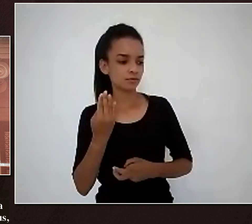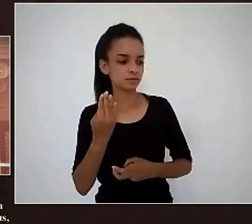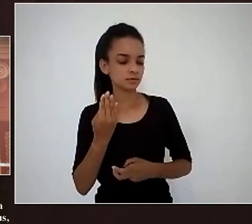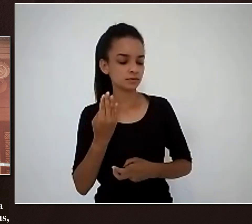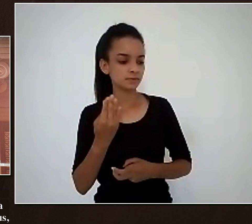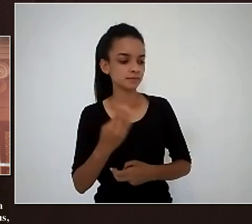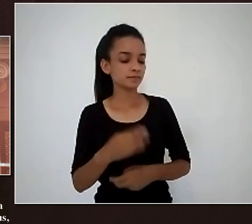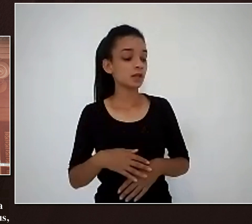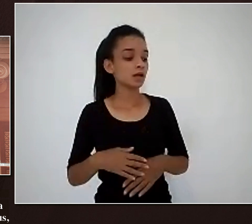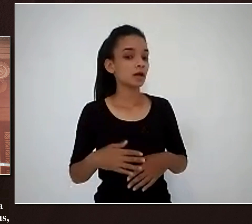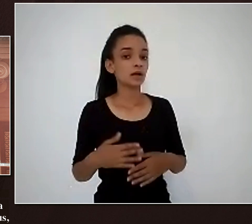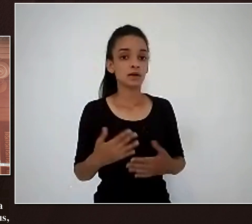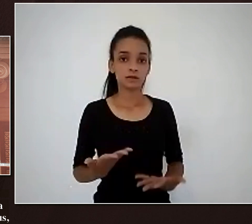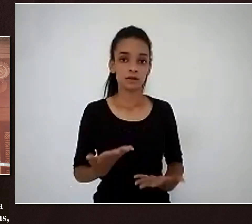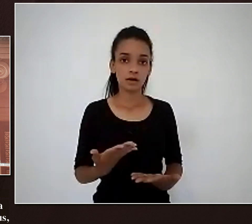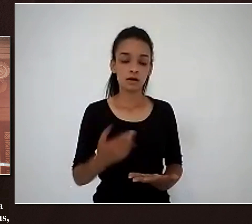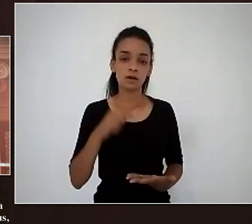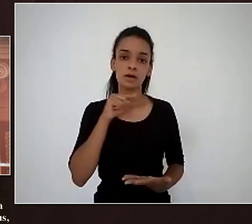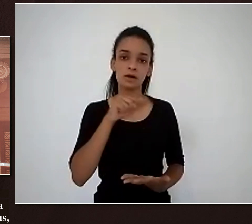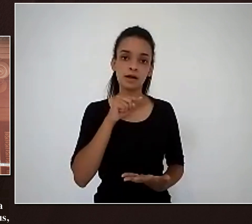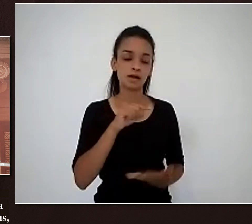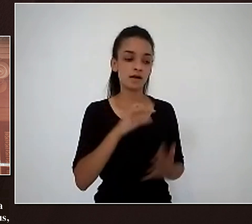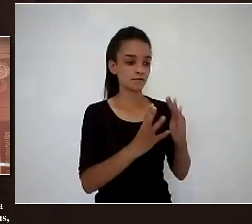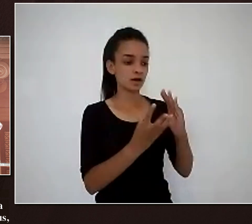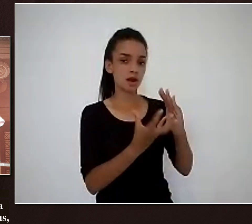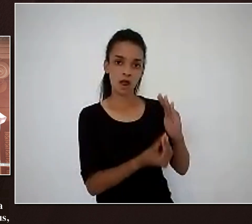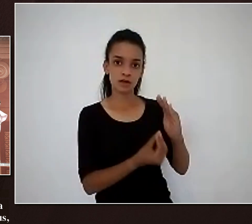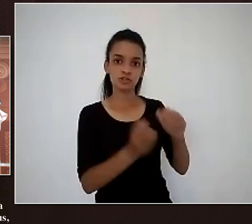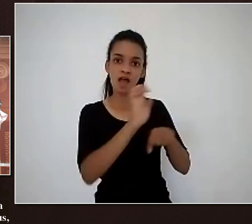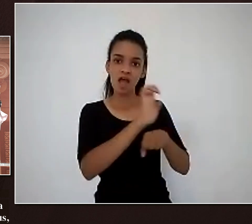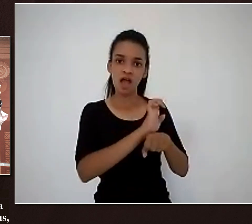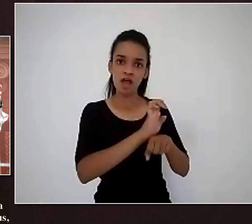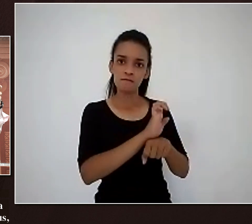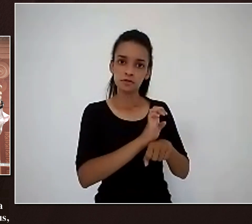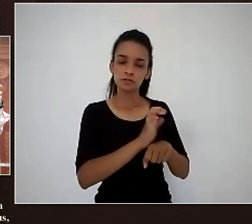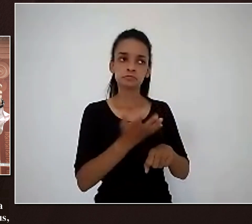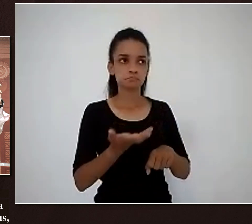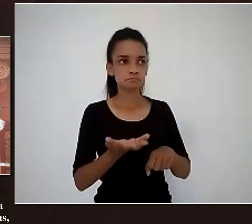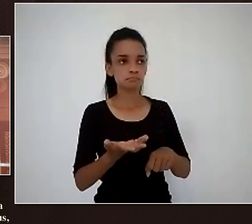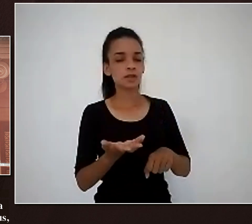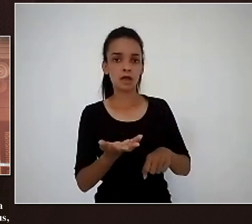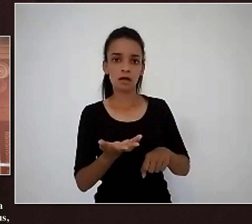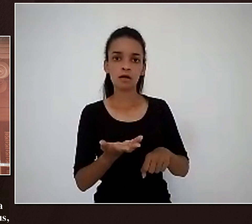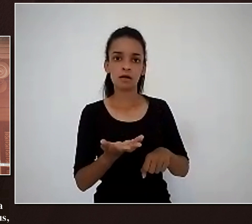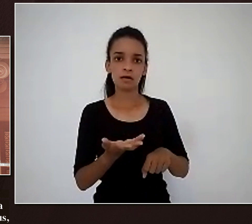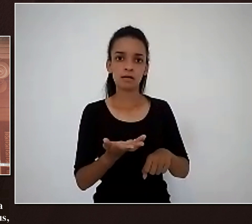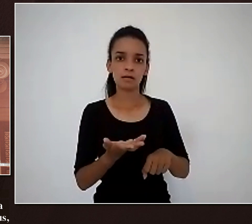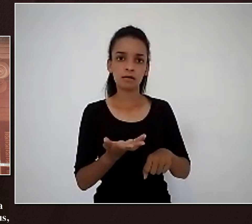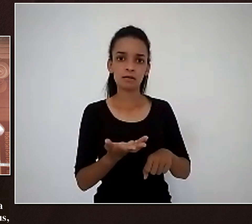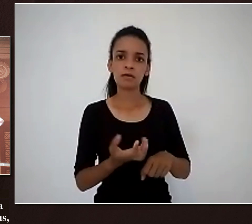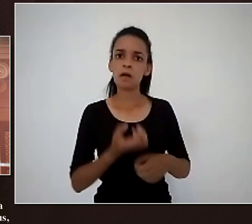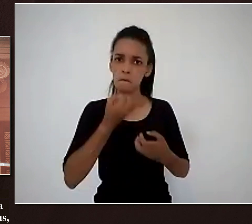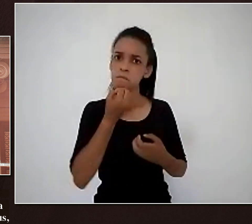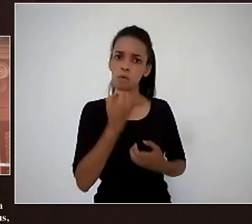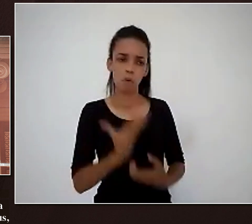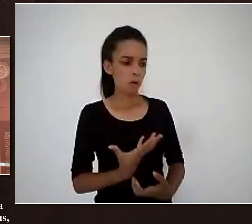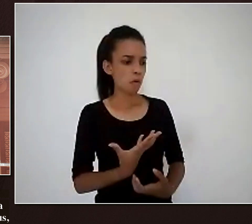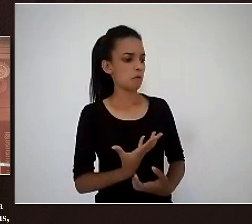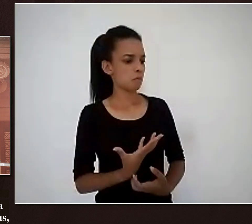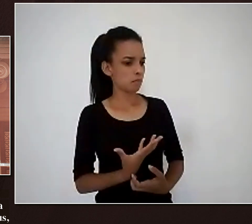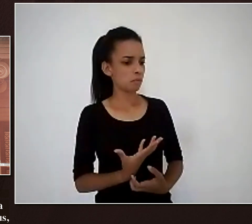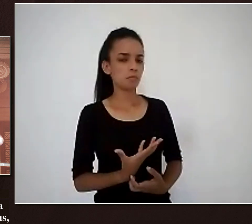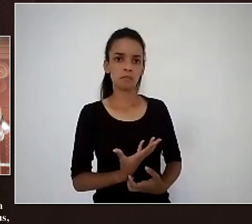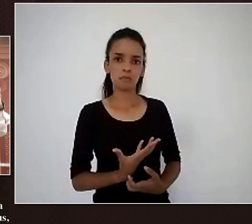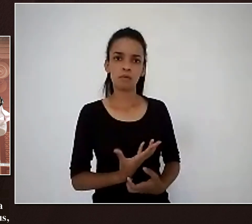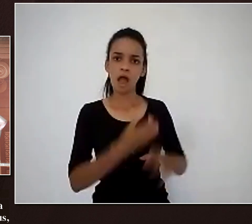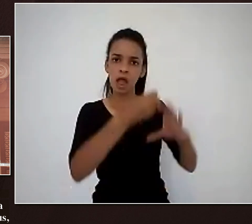Então mostra que a igreja Éfeso, né, aparentemente, né, tem um lado muito bom, defendem a verdade,